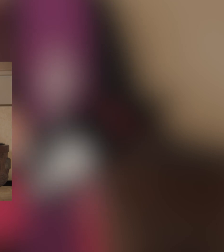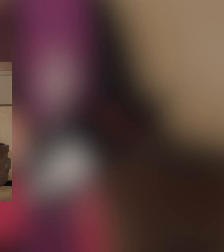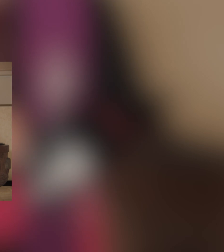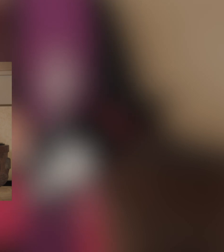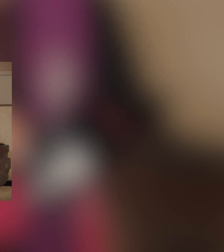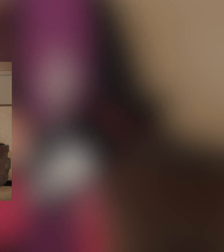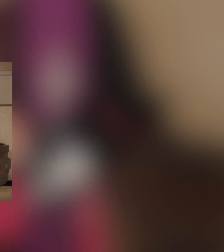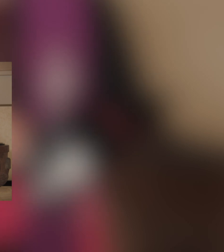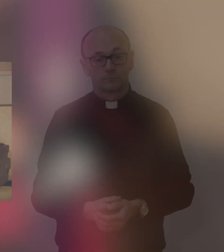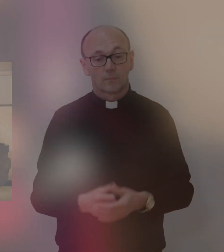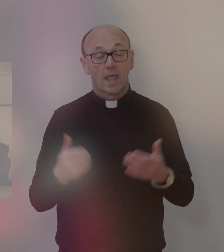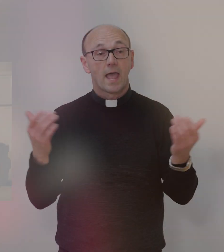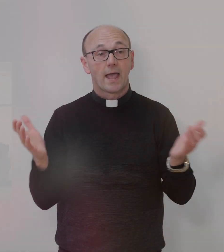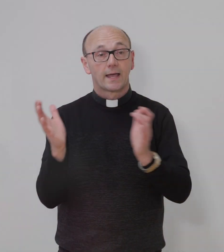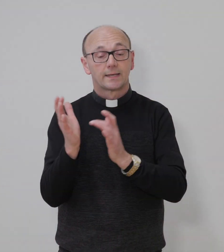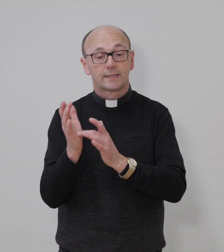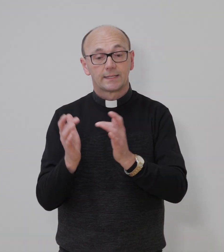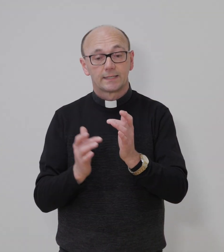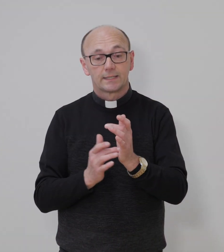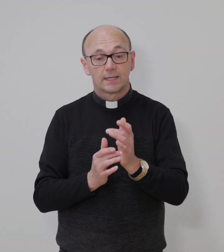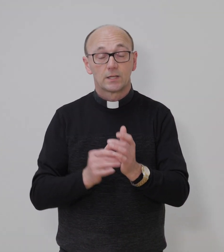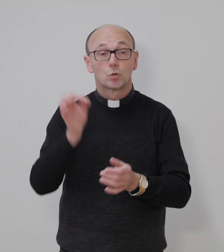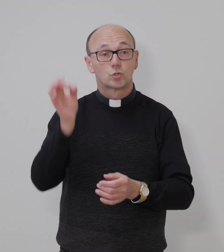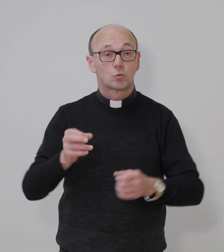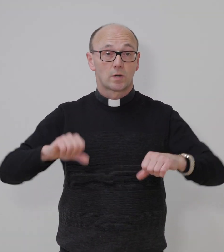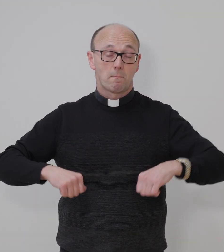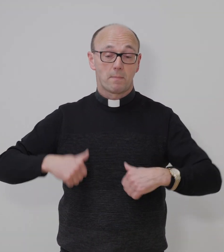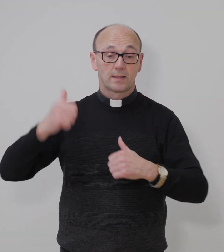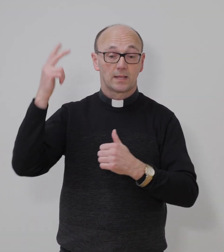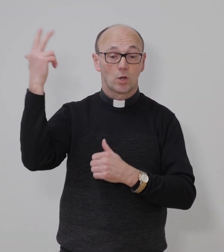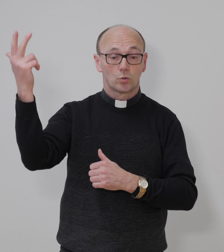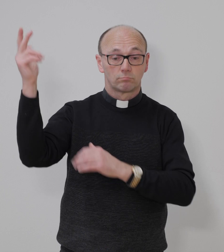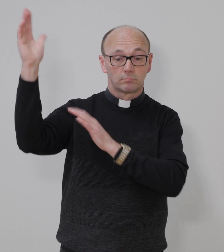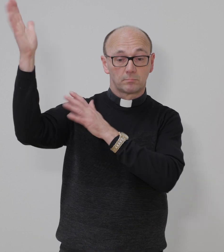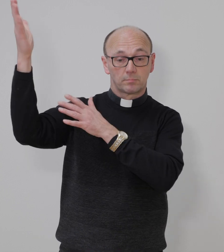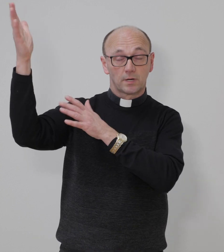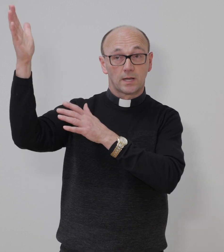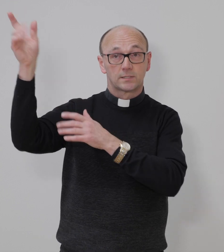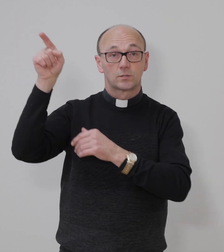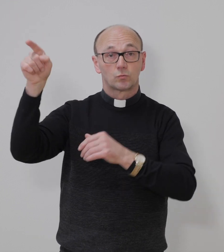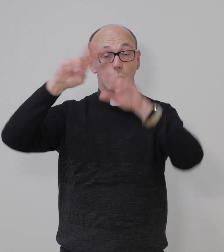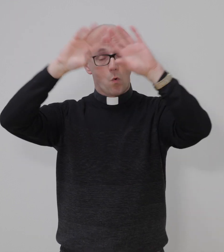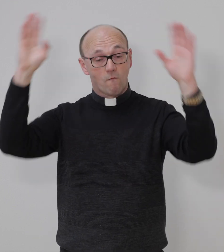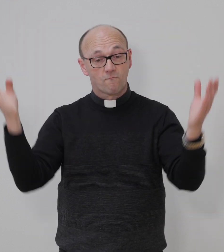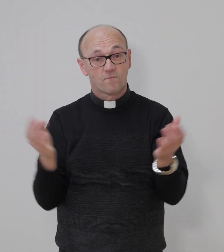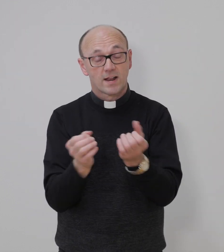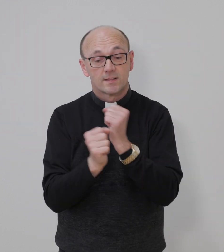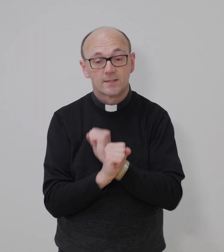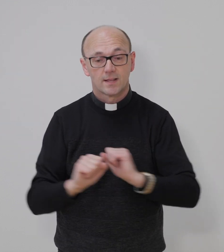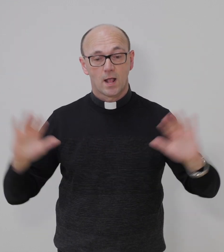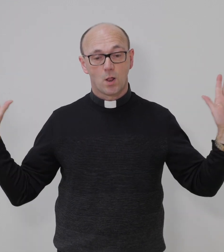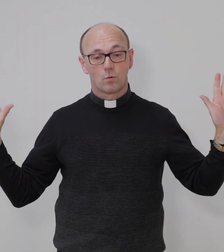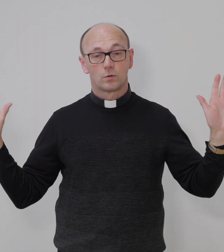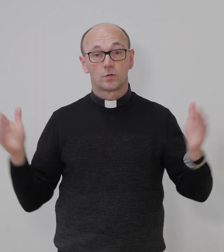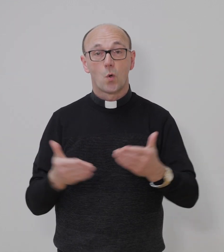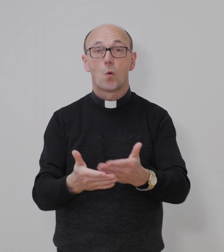Sei gepriesen, Herr Jesus Christus, Sohn des lebendigen Gottes. Du bist der Erlöser der Welt, unser Herr und